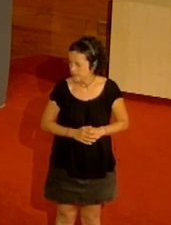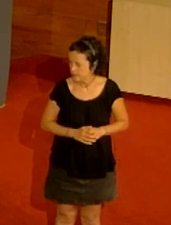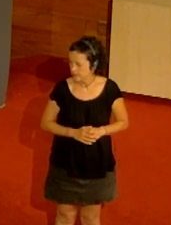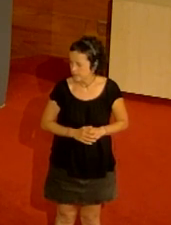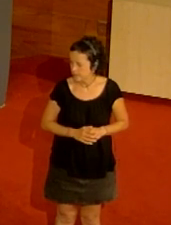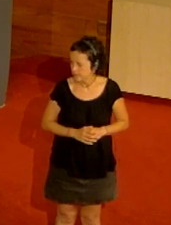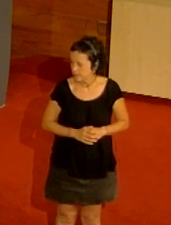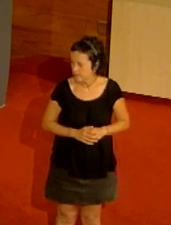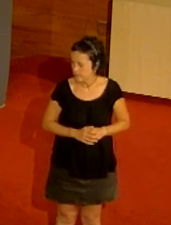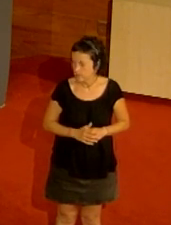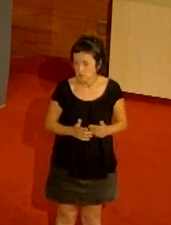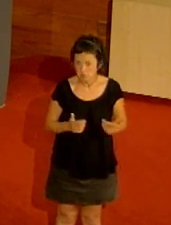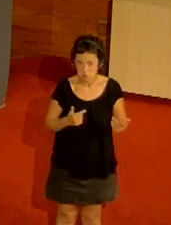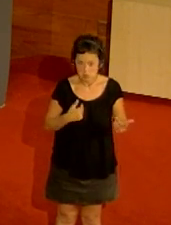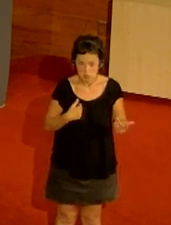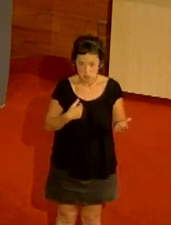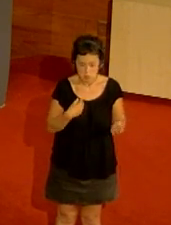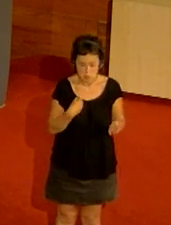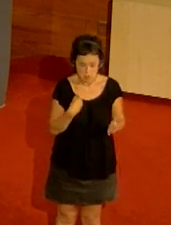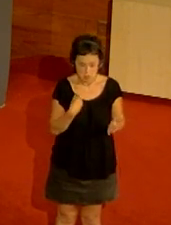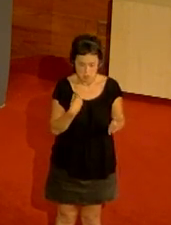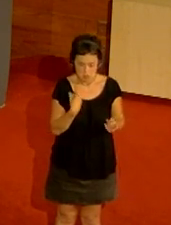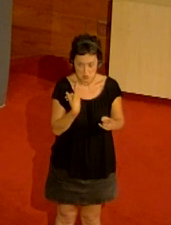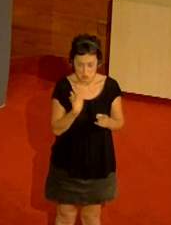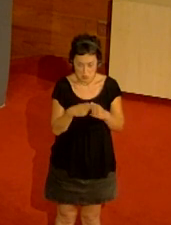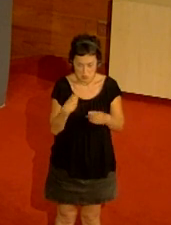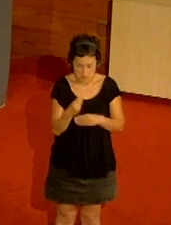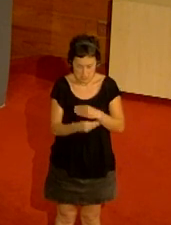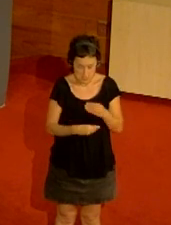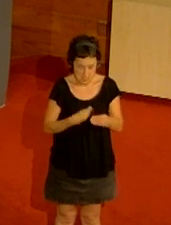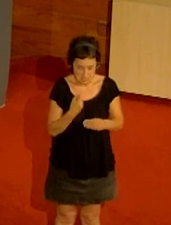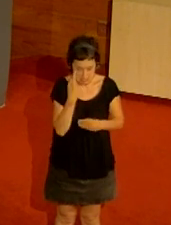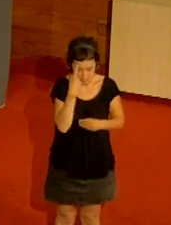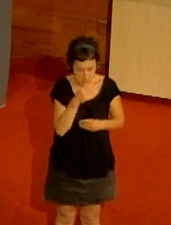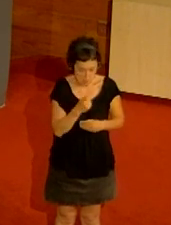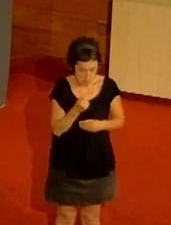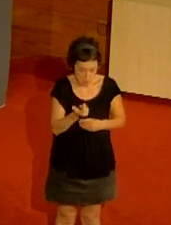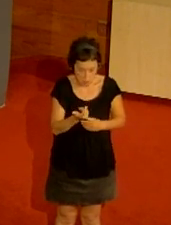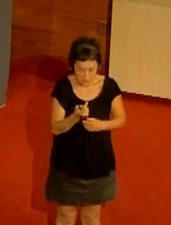como sé hacer pocas cosas, y esta es una, pues al final supongo que